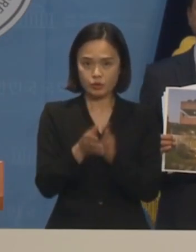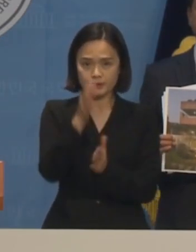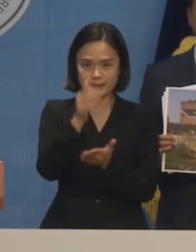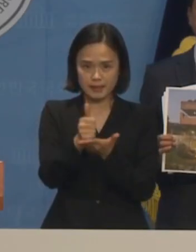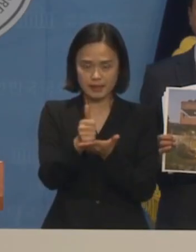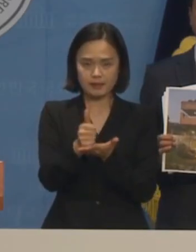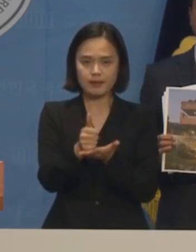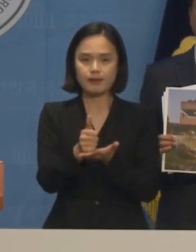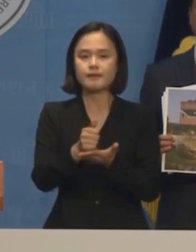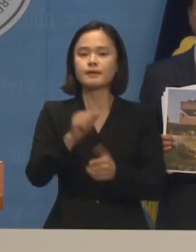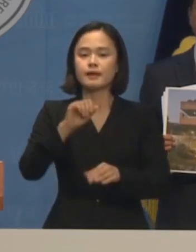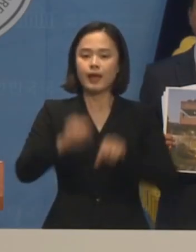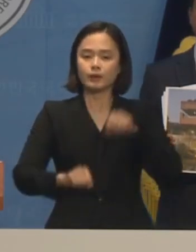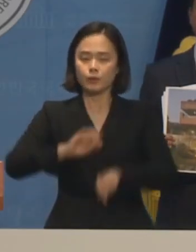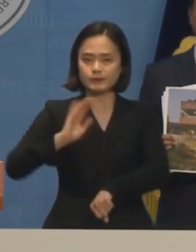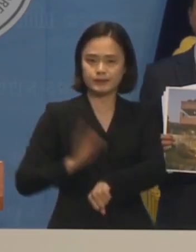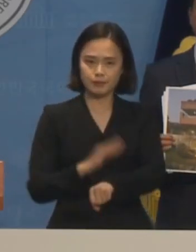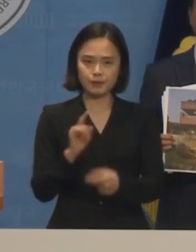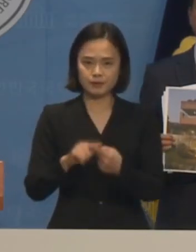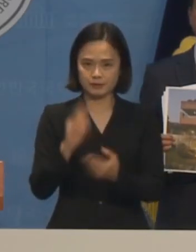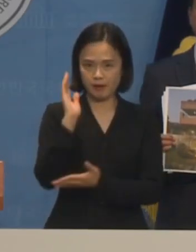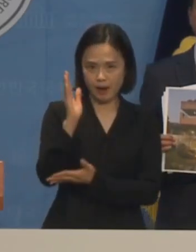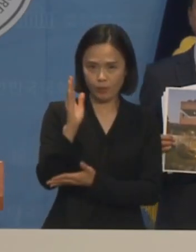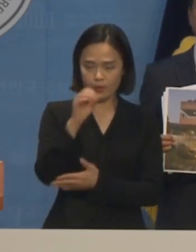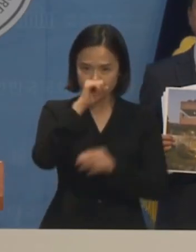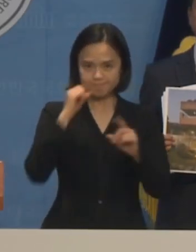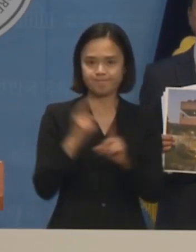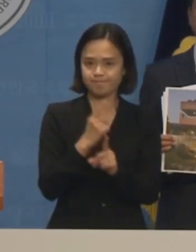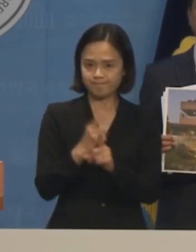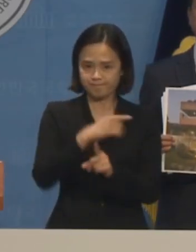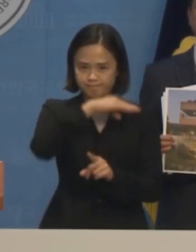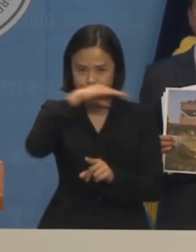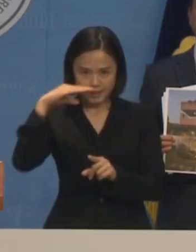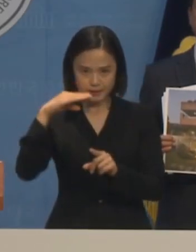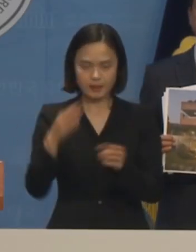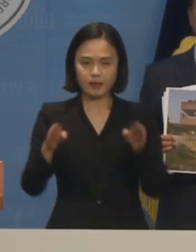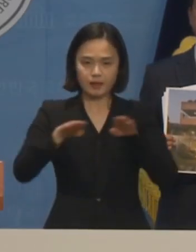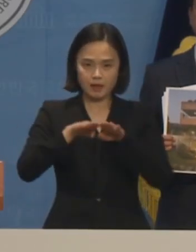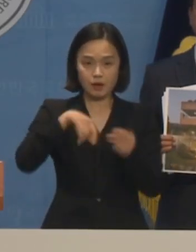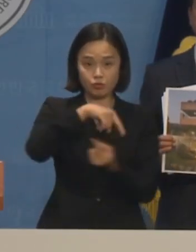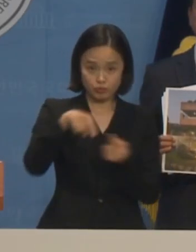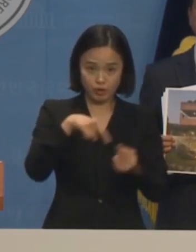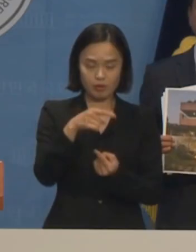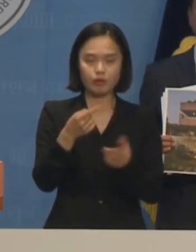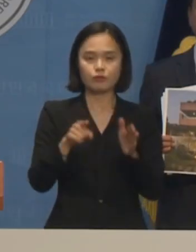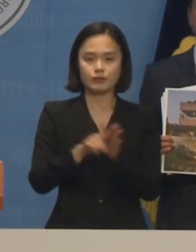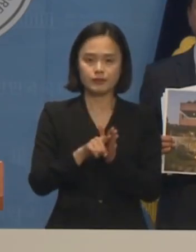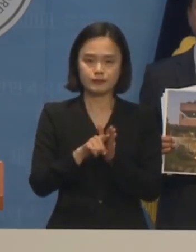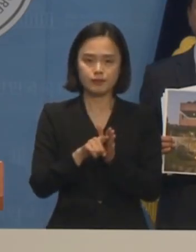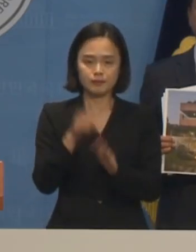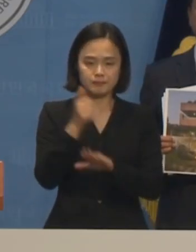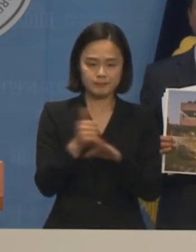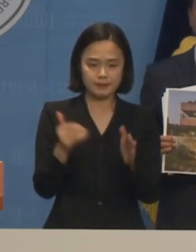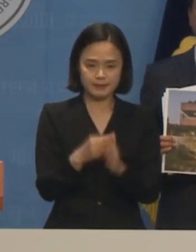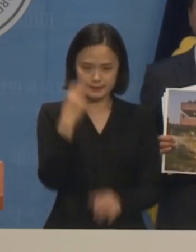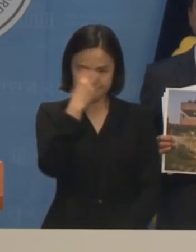검소한 관사 운영이라는 국정과제가 제대로 이행되도록 끝까지 감사하겠습니다.